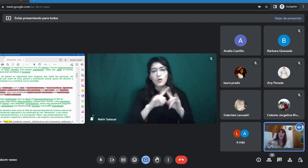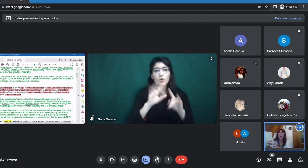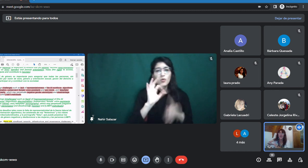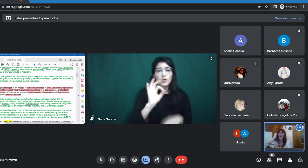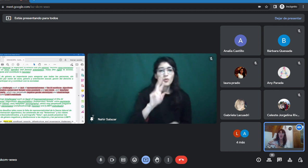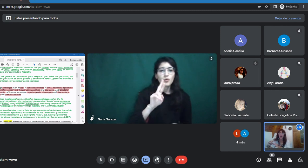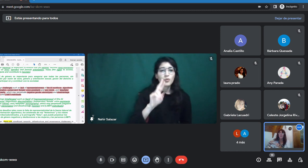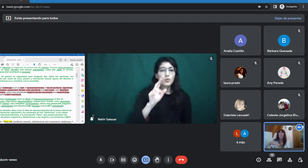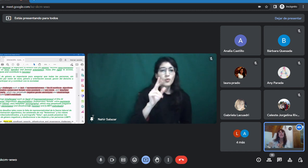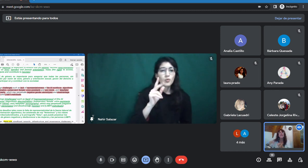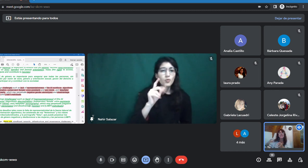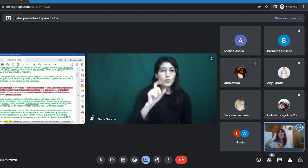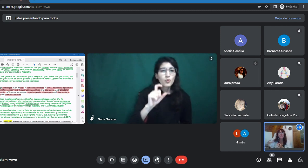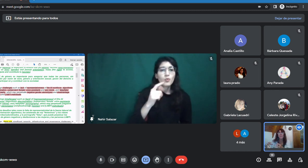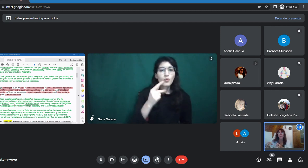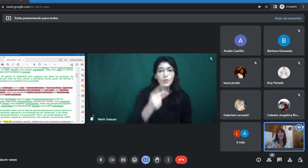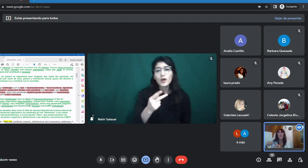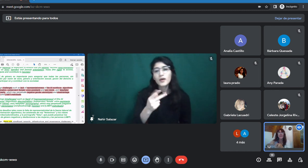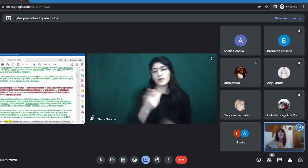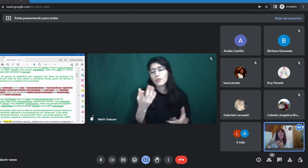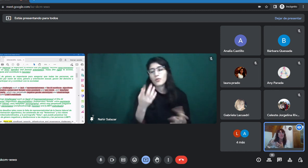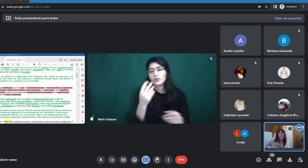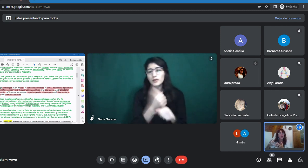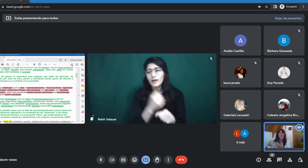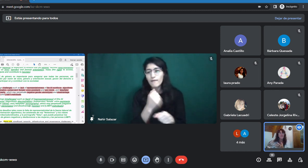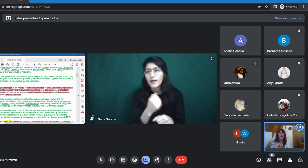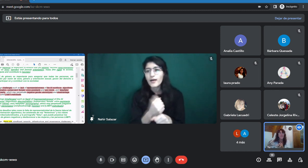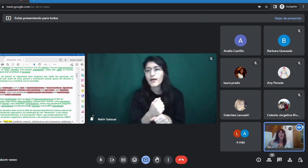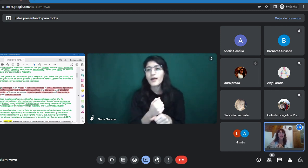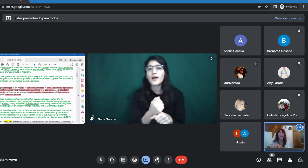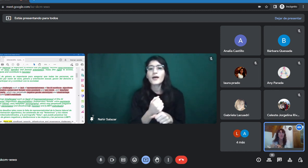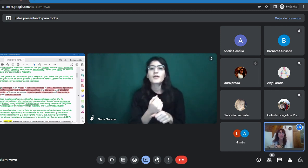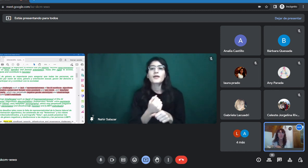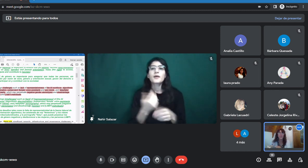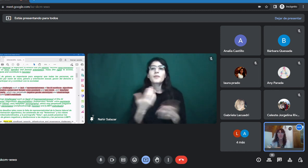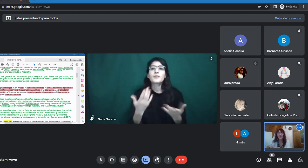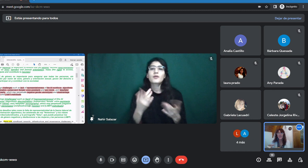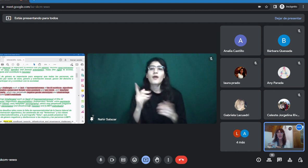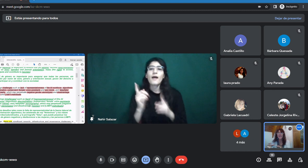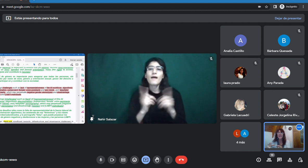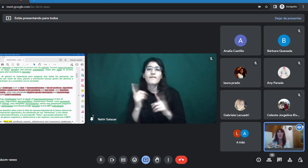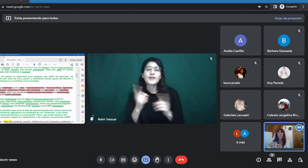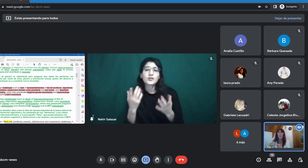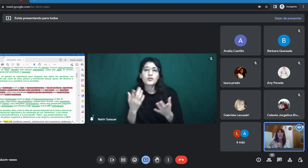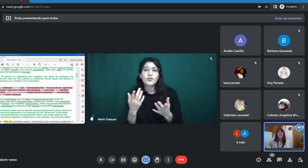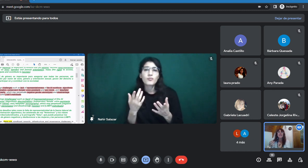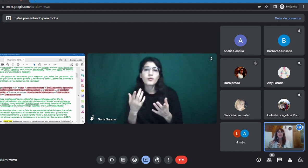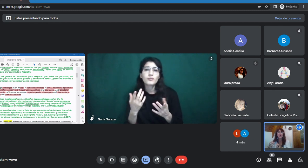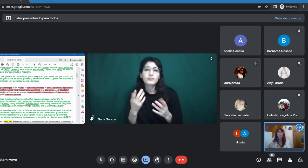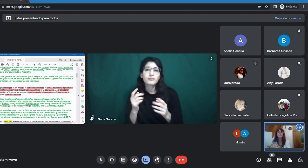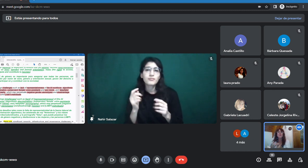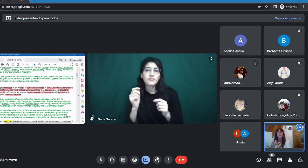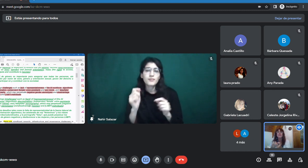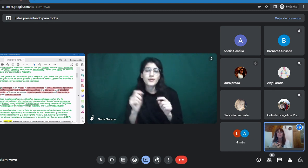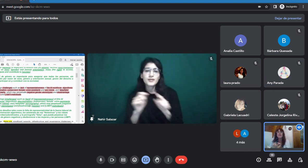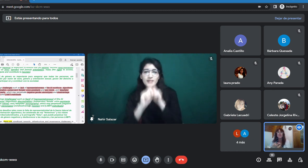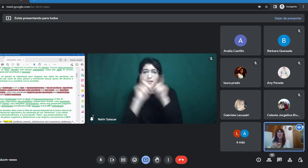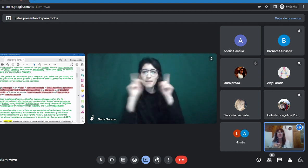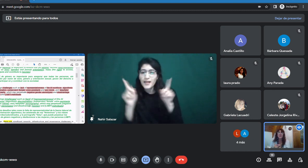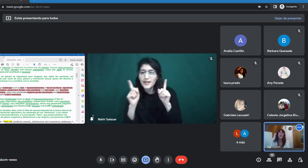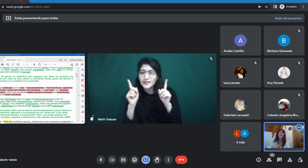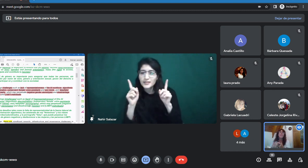hay como una intención para llamar la atención también, como de convertir un